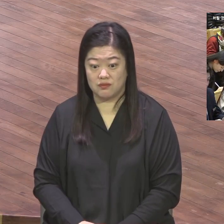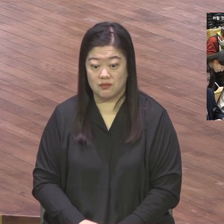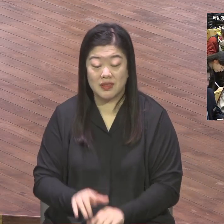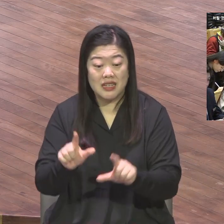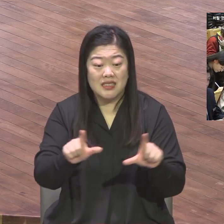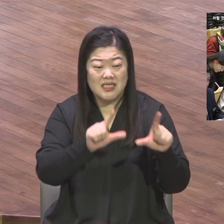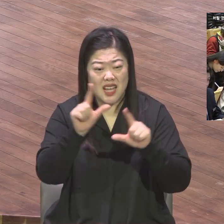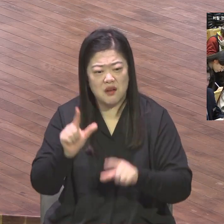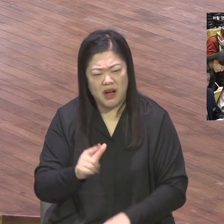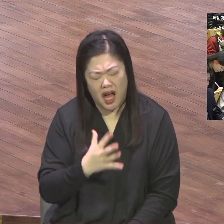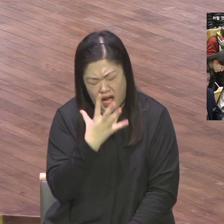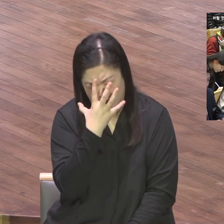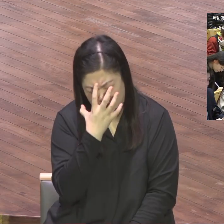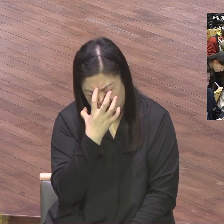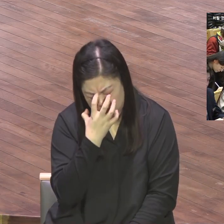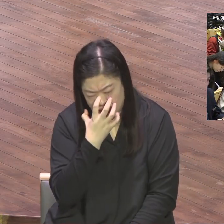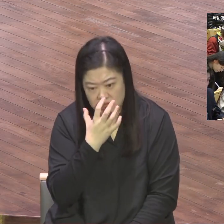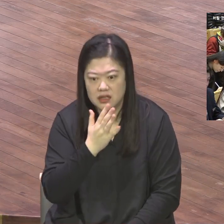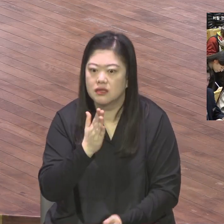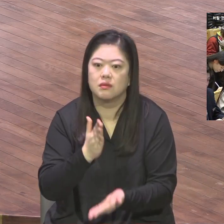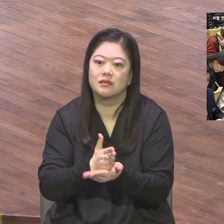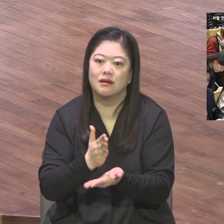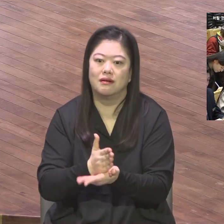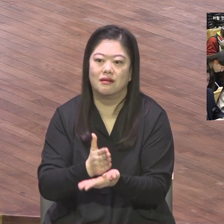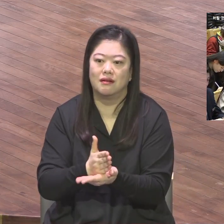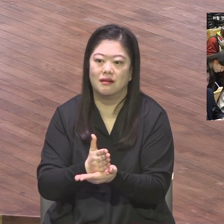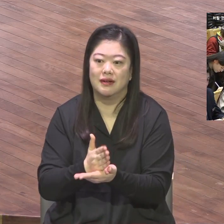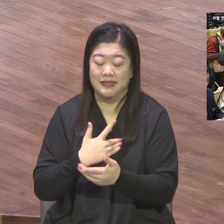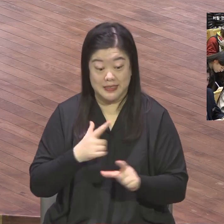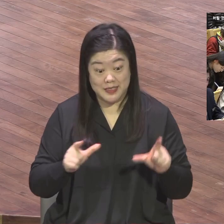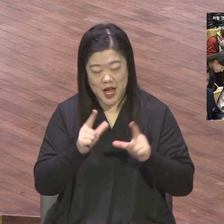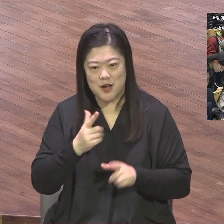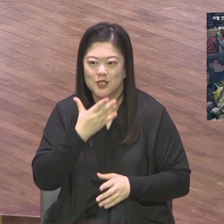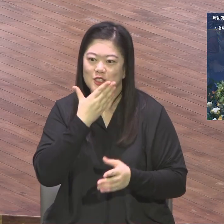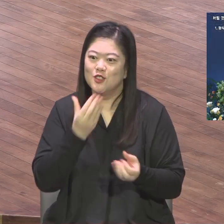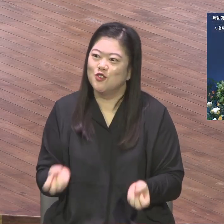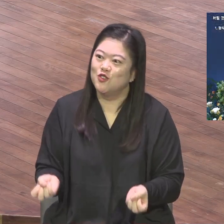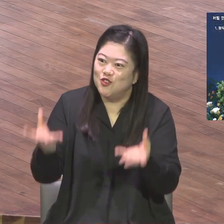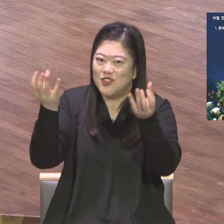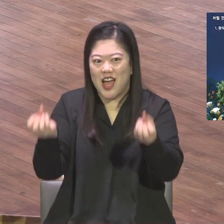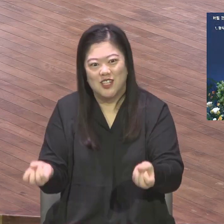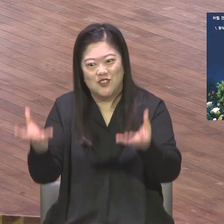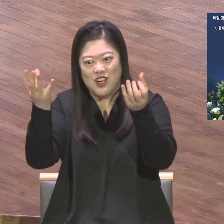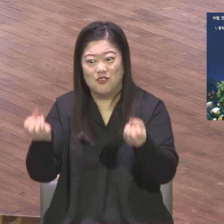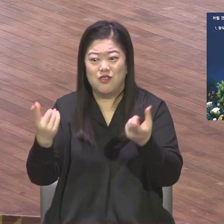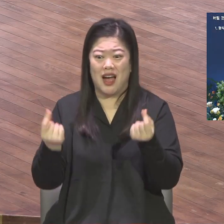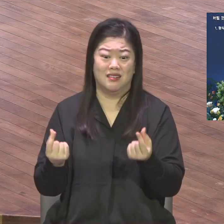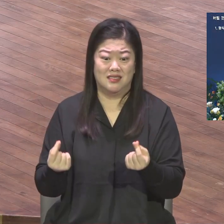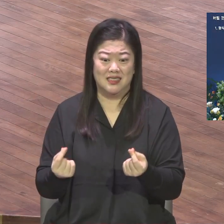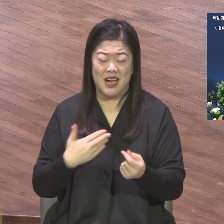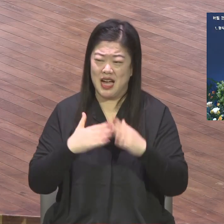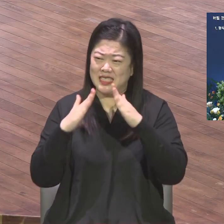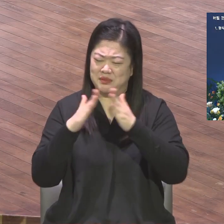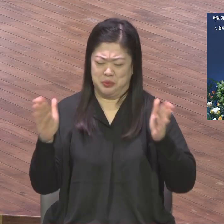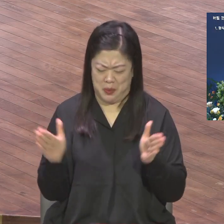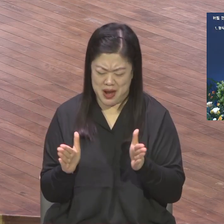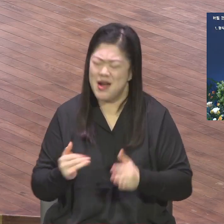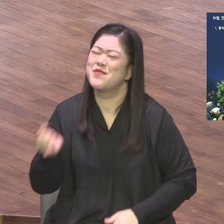돼야 돼요. 내 삶은 막 영적으로 축제야. 단칸방에 살지만 내 영적 상태는